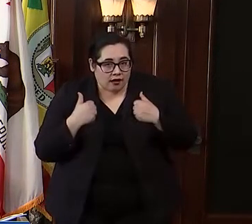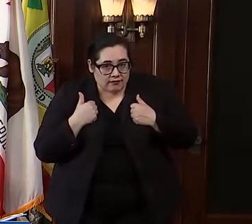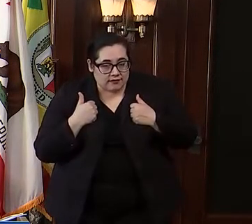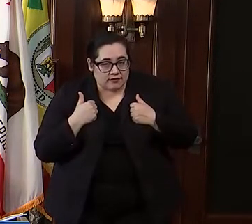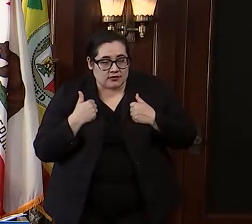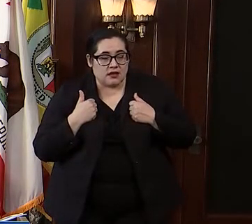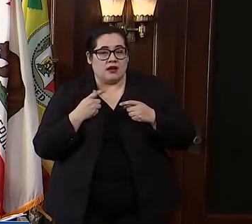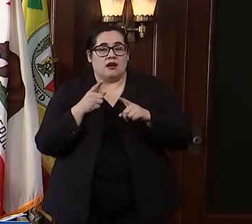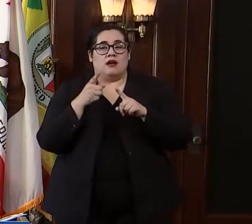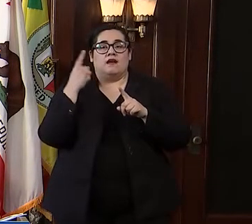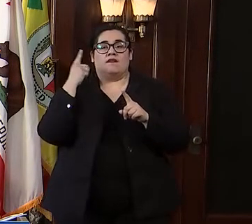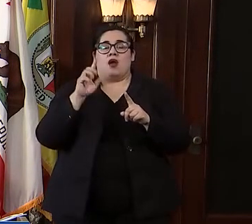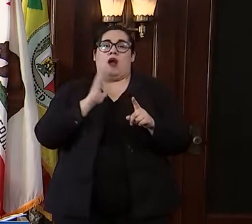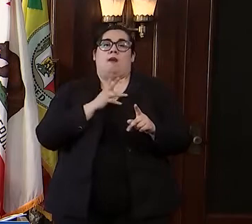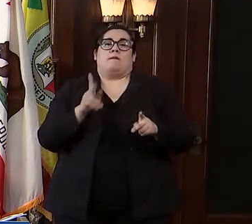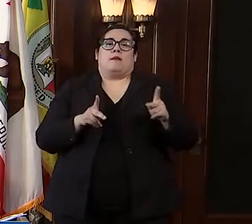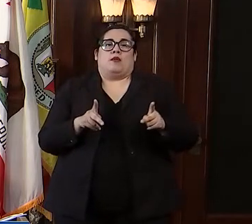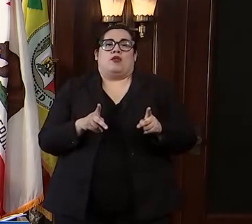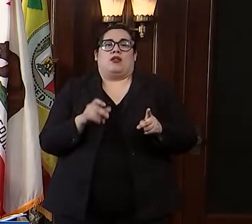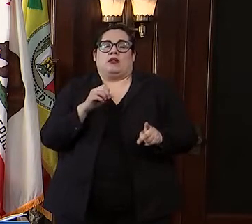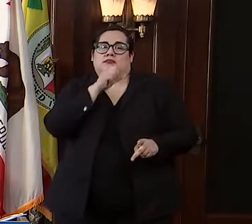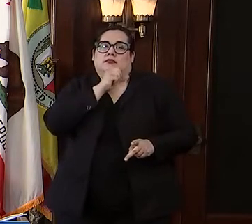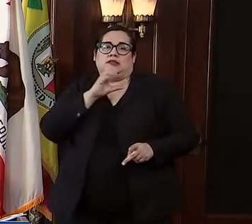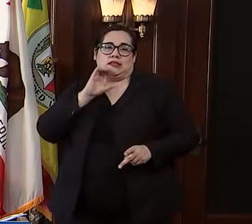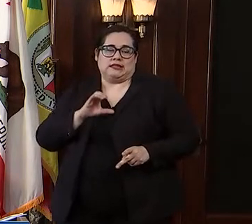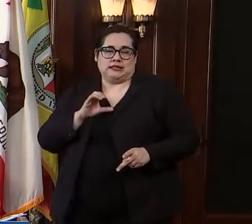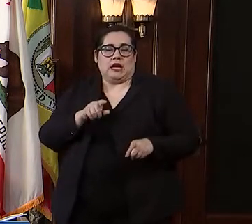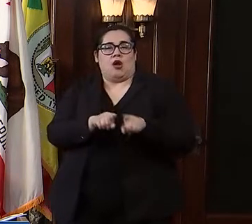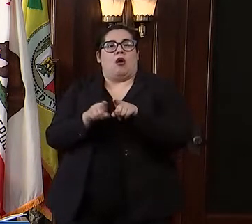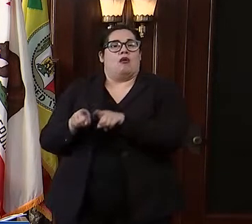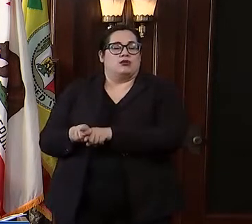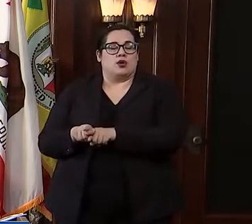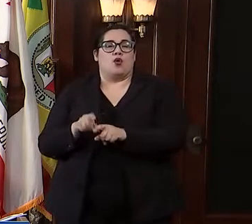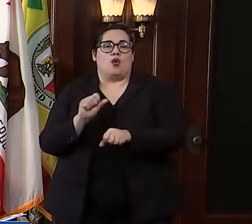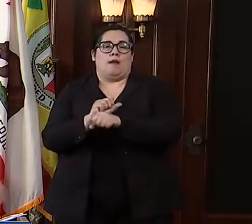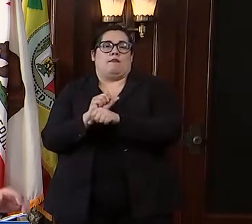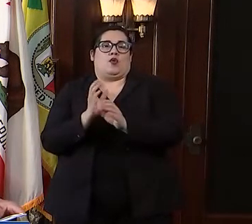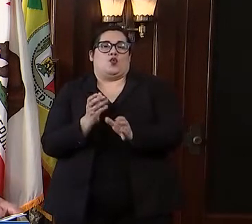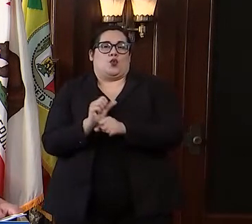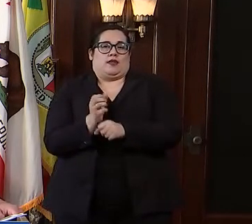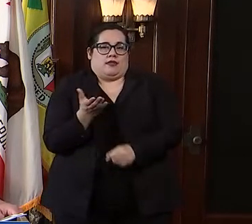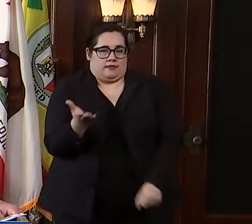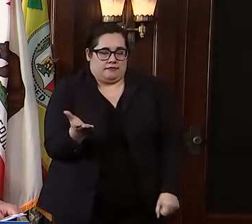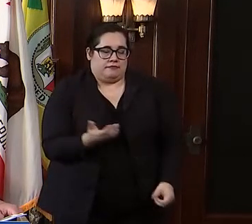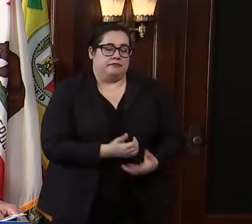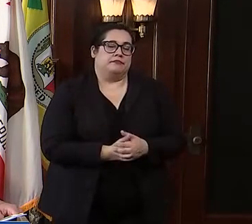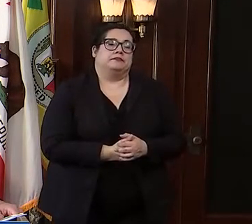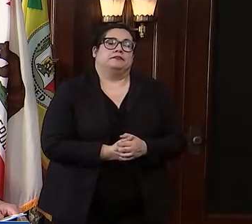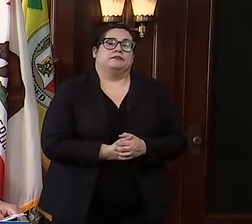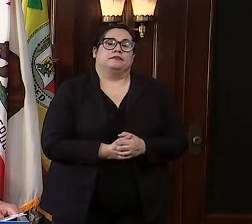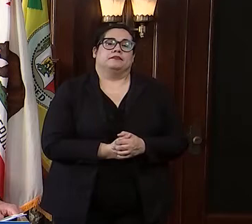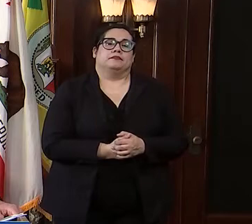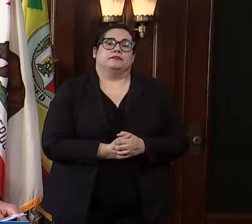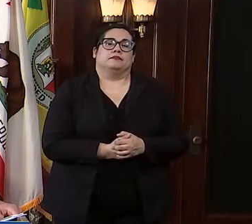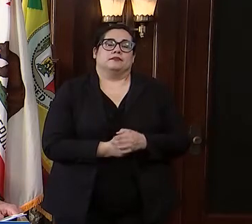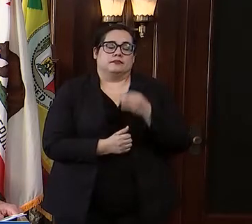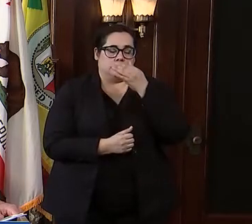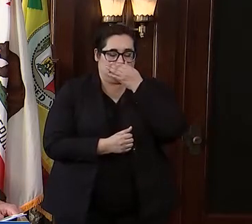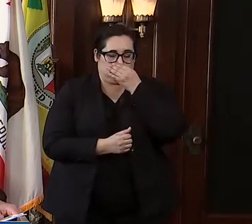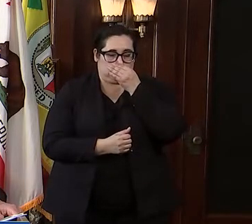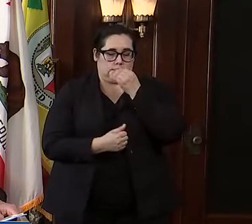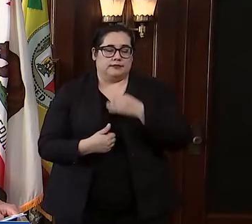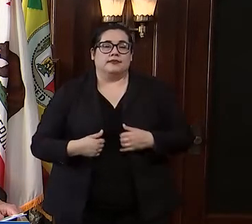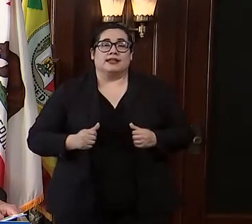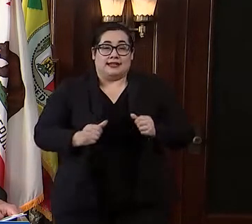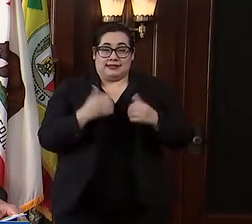de nuestras personas de tercera edad y los empleados en estos lugares también. Y hoy tenemos